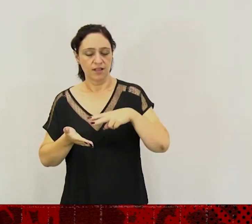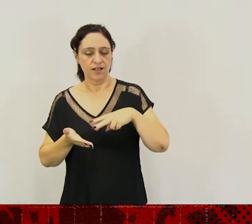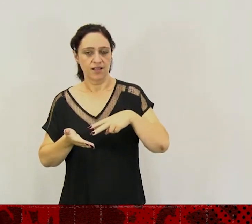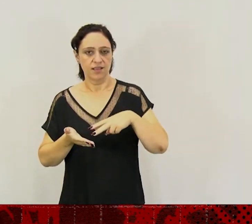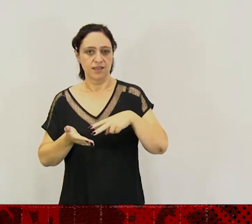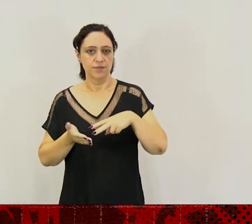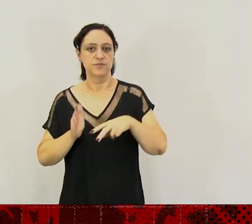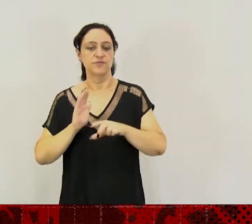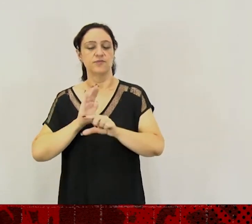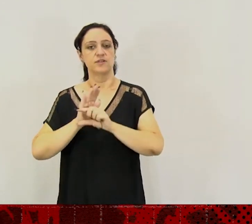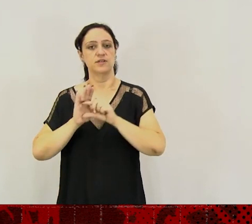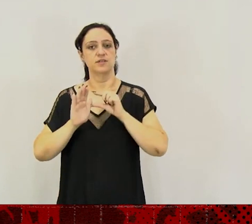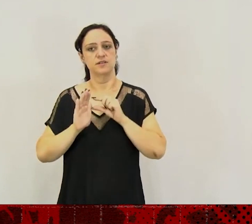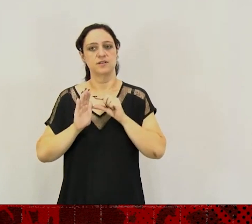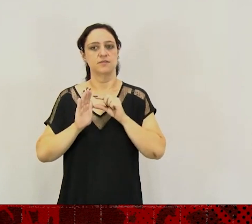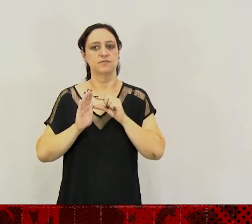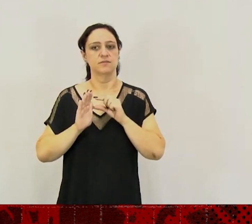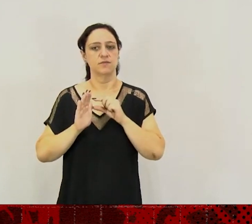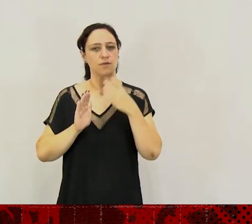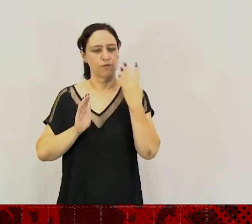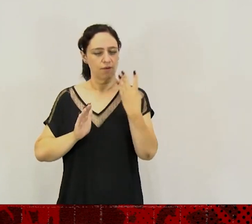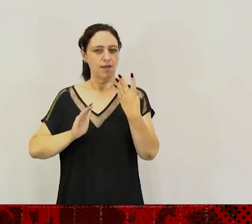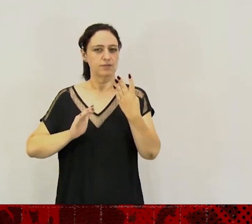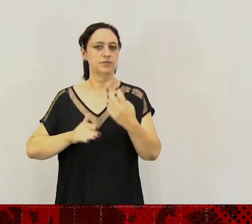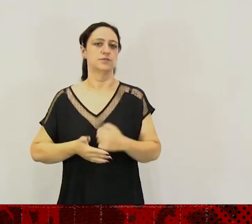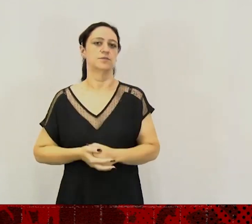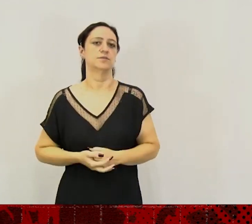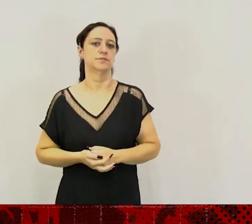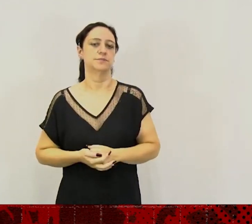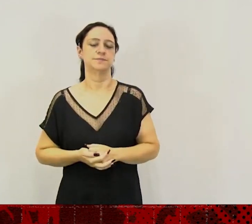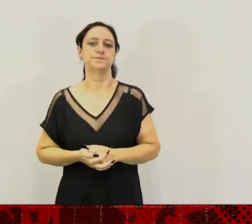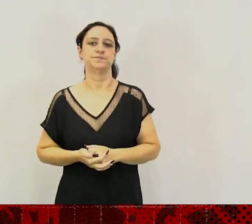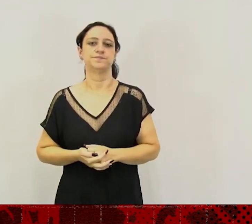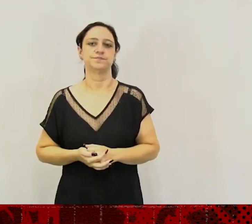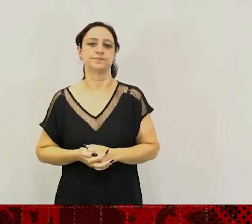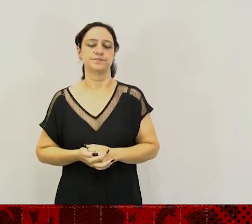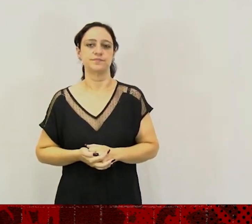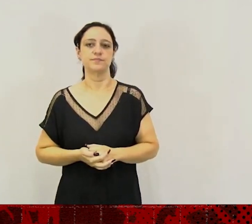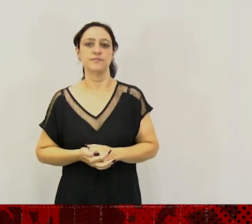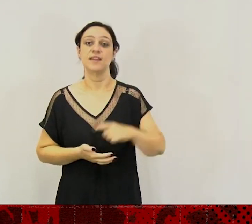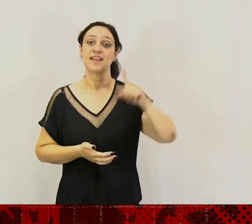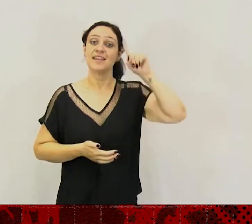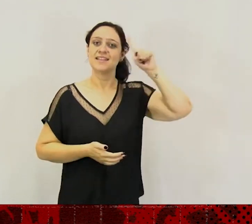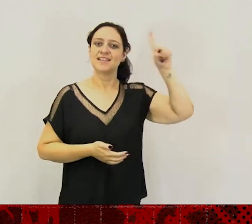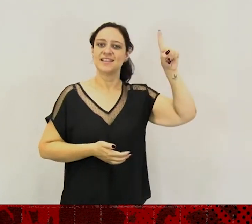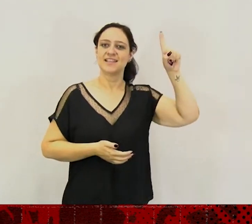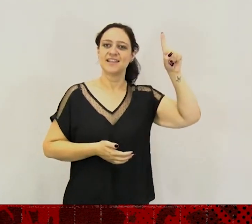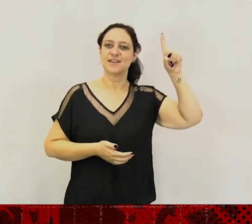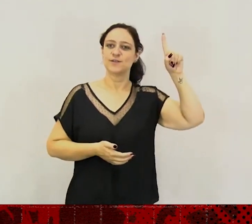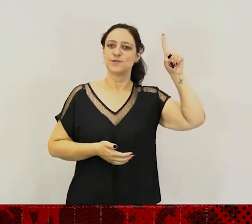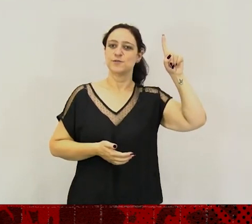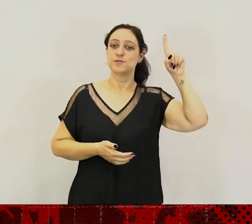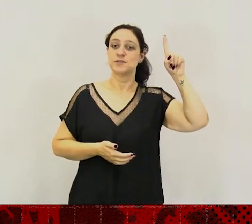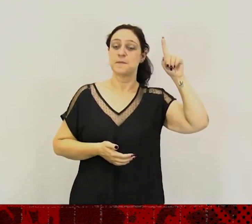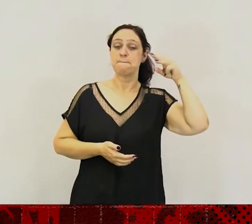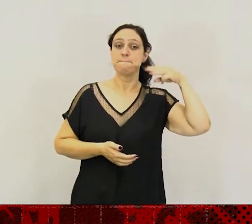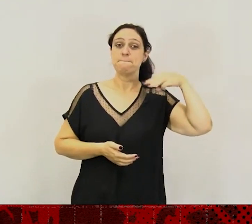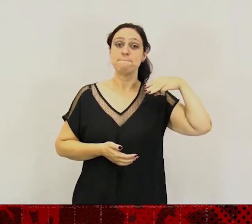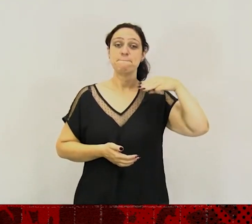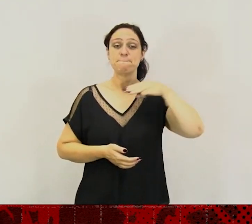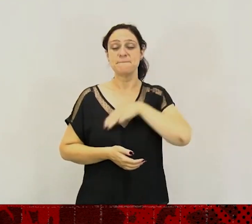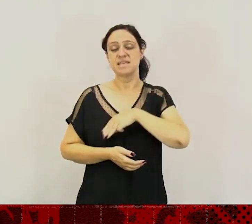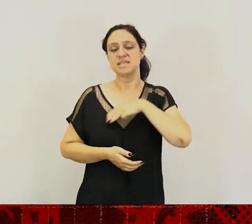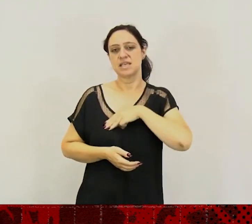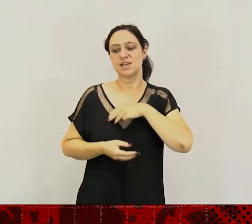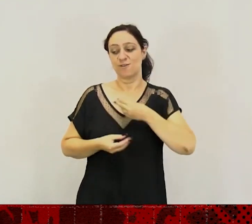lá no versículo 4. Deus é rico em